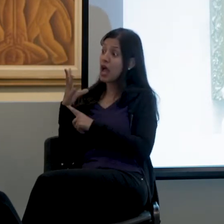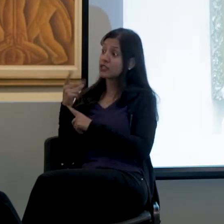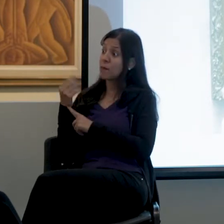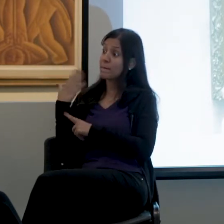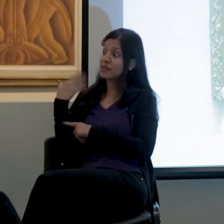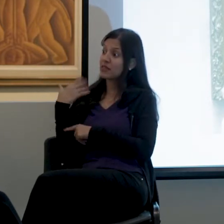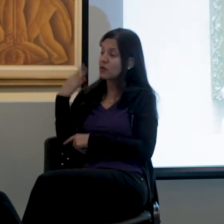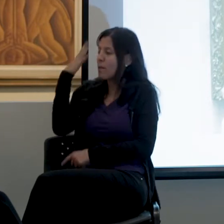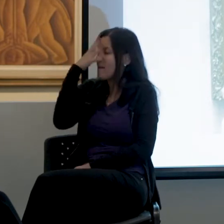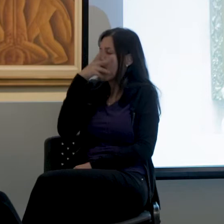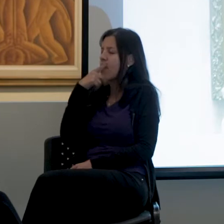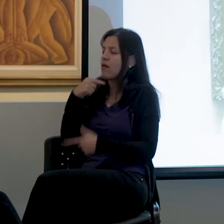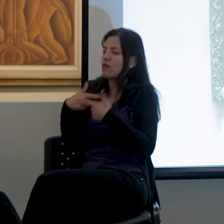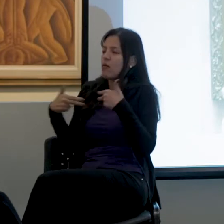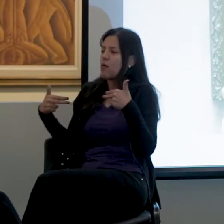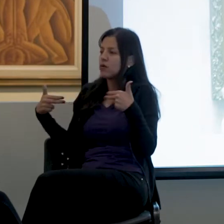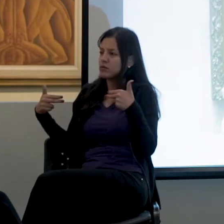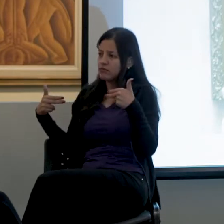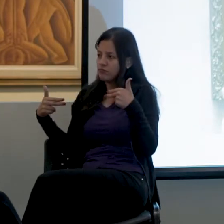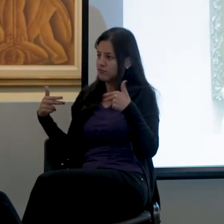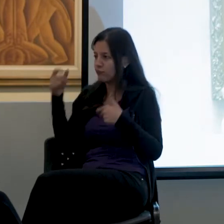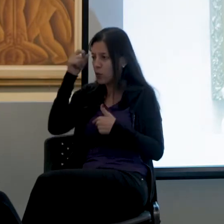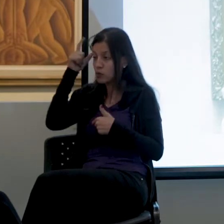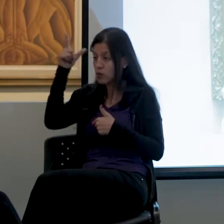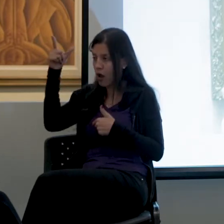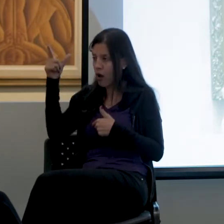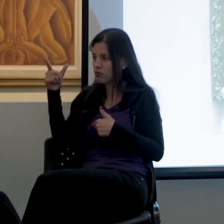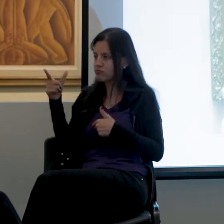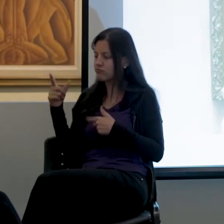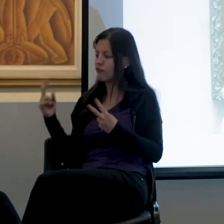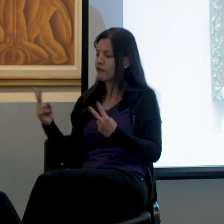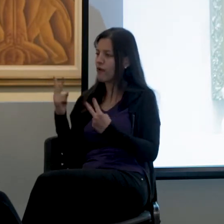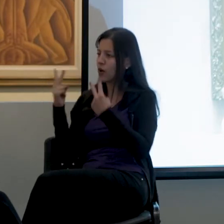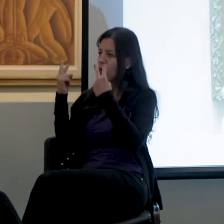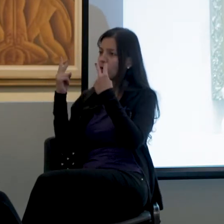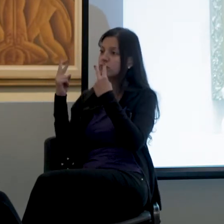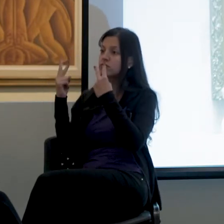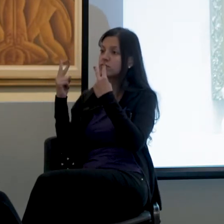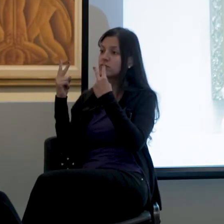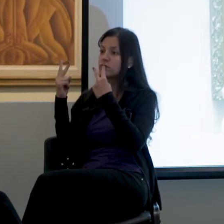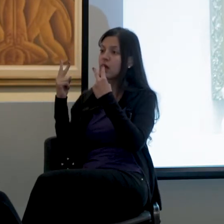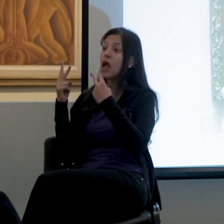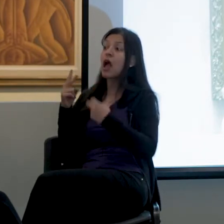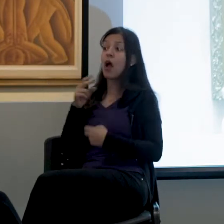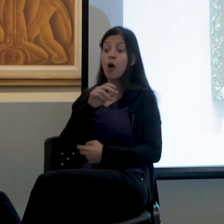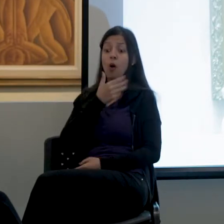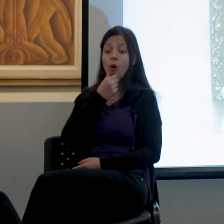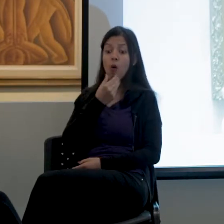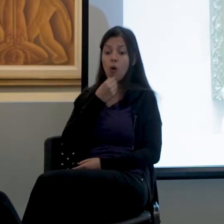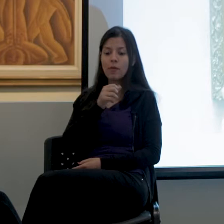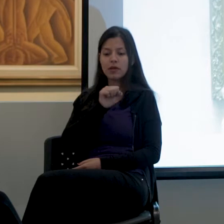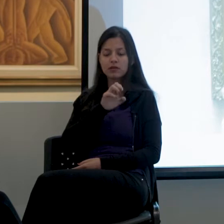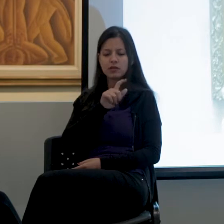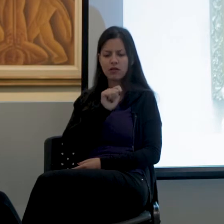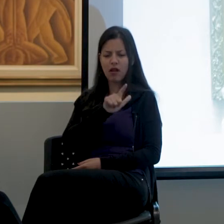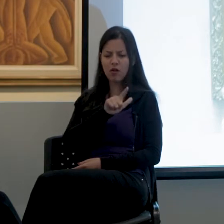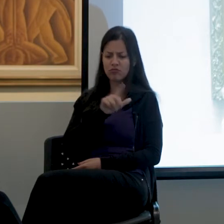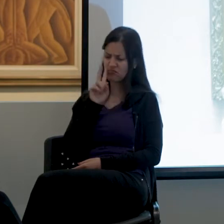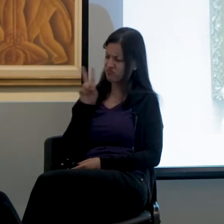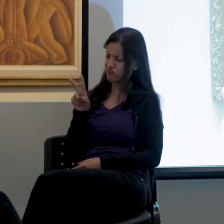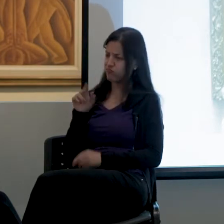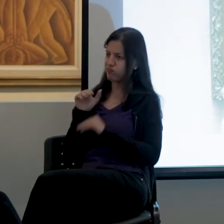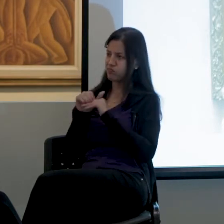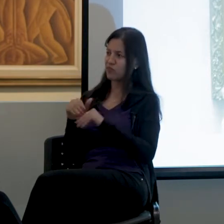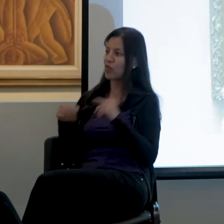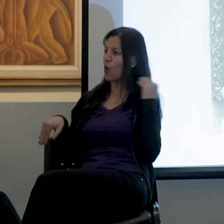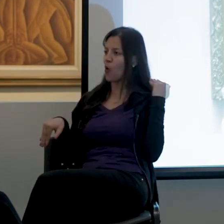belo e de bom gosto, ou de valor cultural. Né? Ali o Segal dá logo uma patada em 2 coisas,